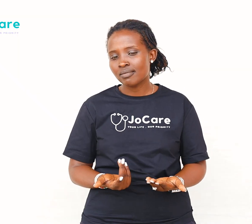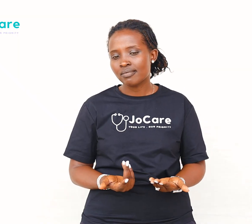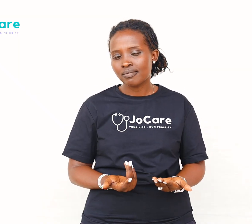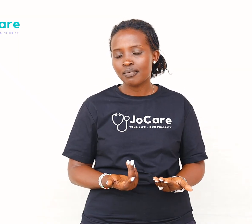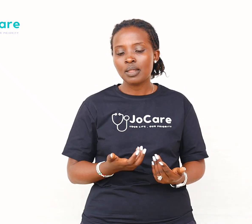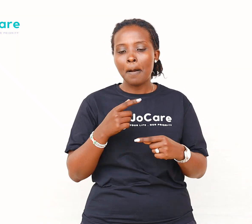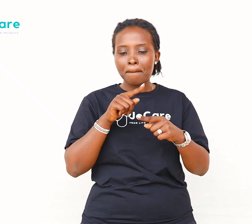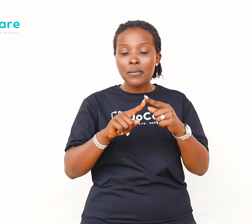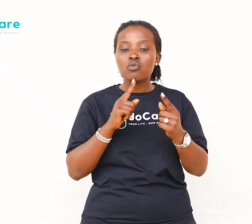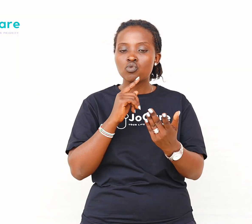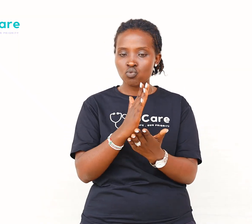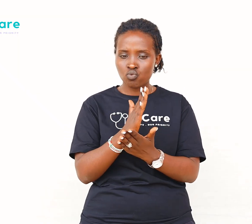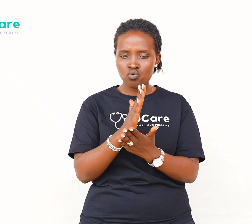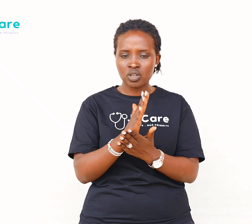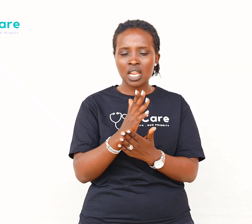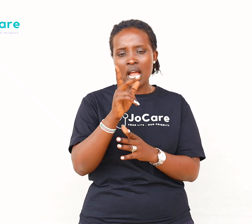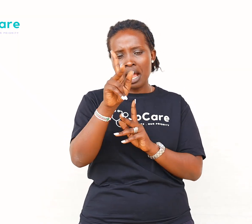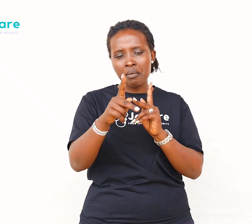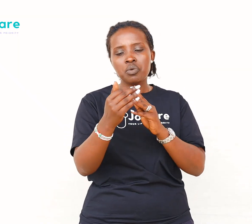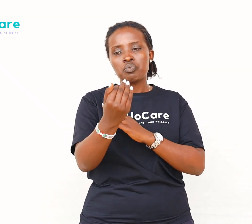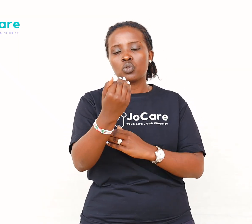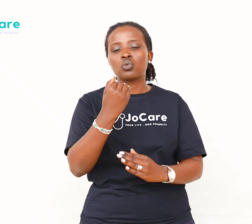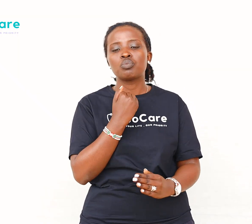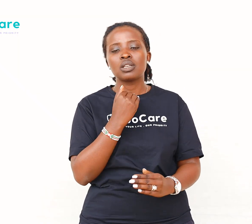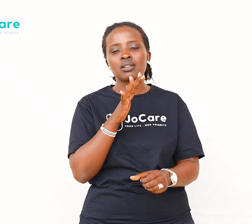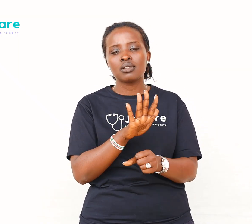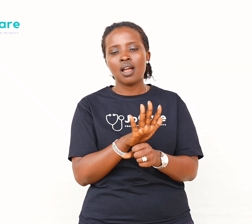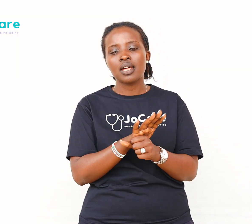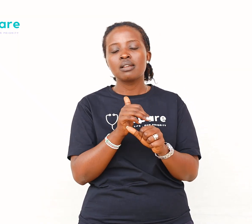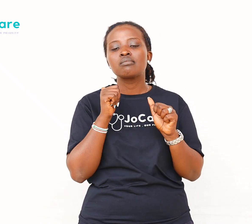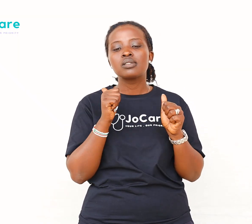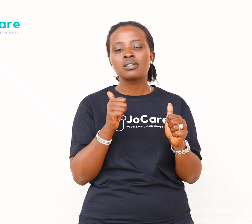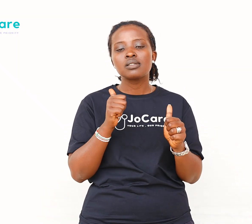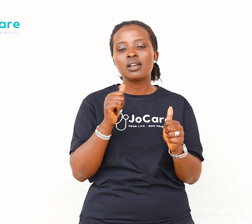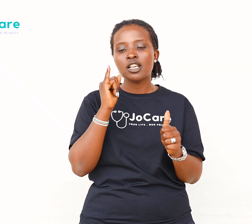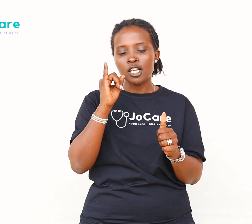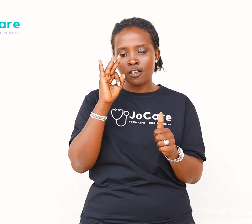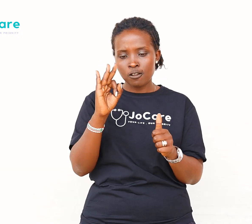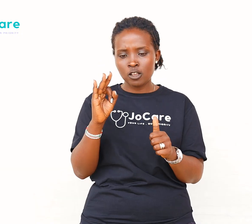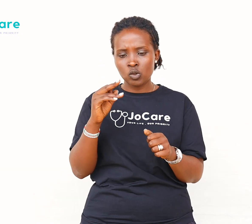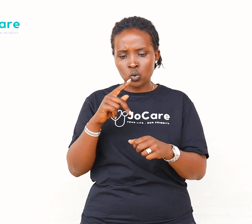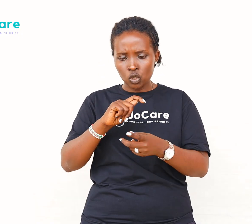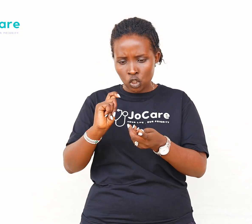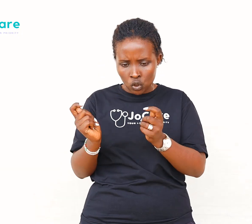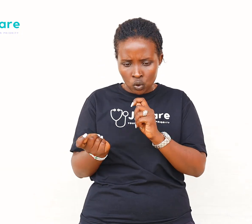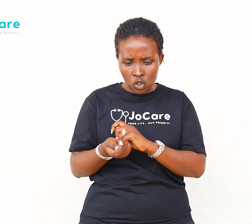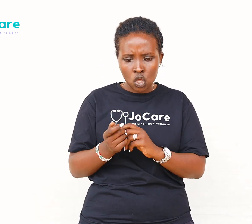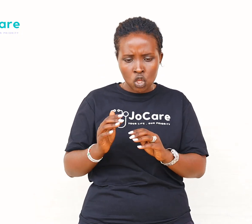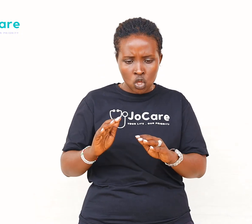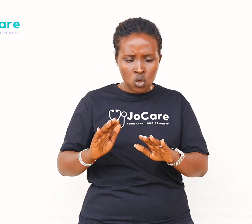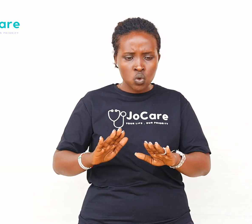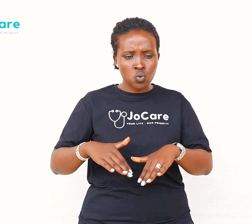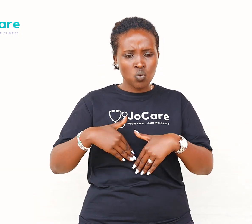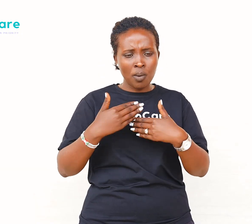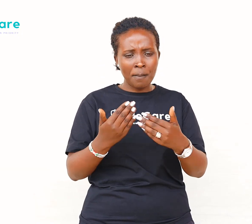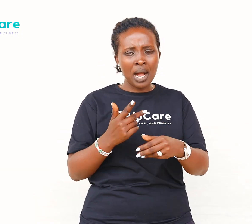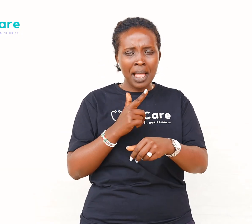Ariko ubundi batubwira ko, cyangwa se biba byiza iyo uhinduye nibuze nyuma y'amasaha 4 kugera kuri